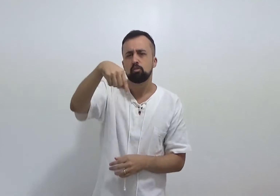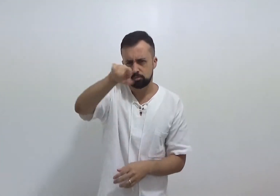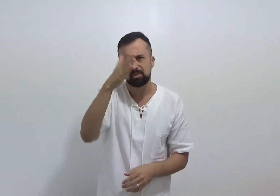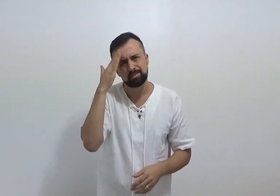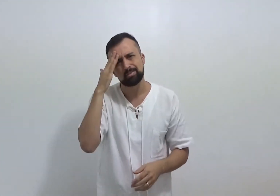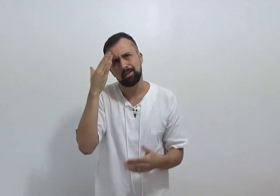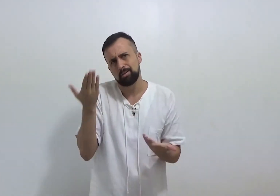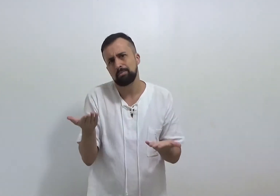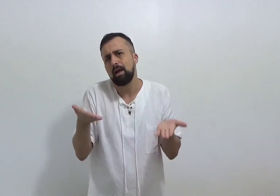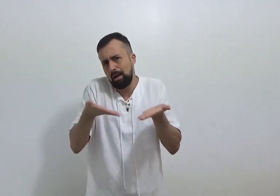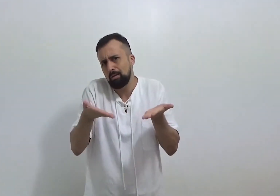Esse aqui.